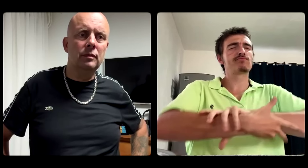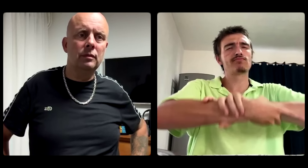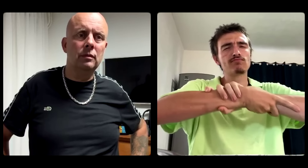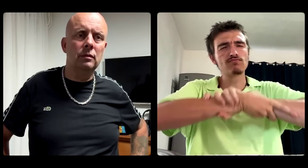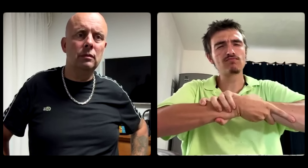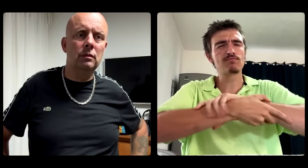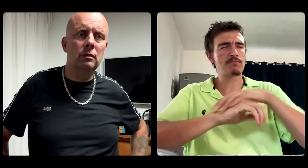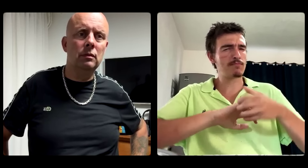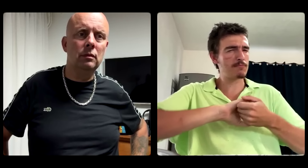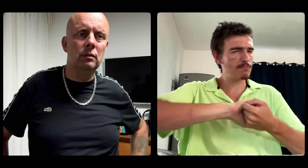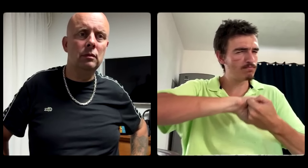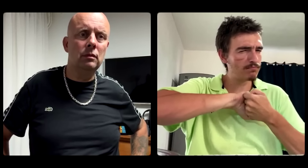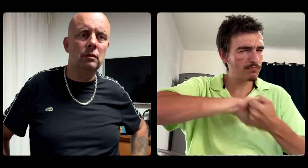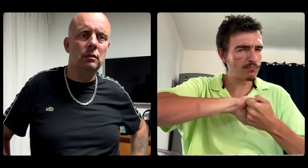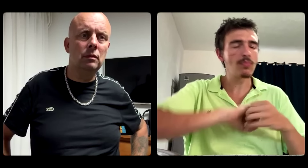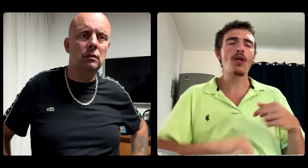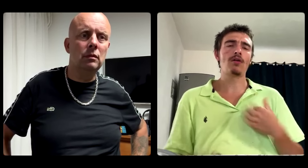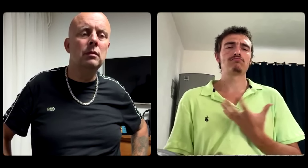Ja.